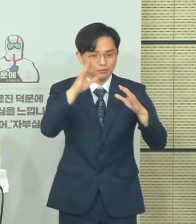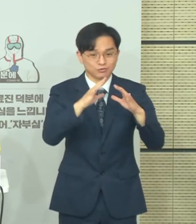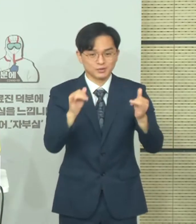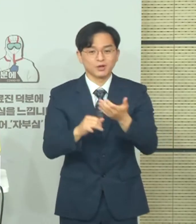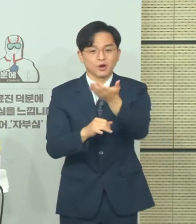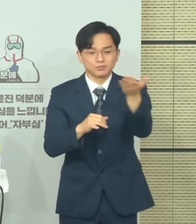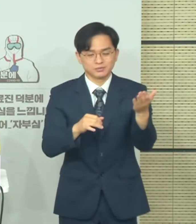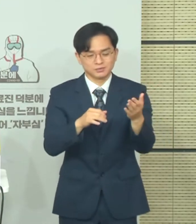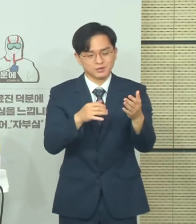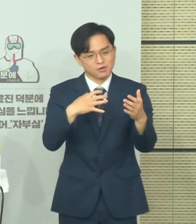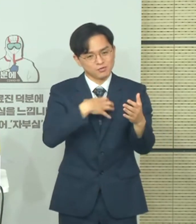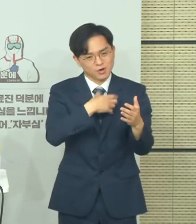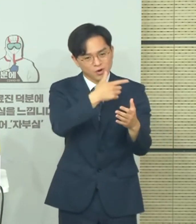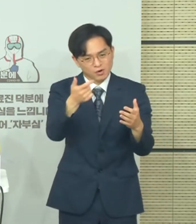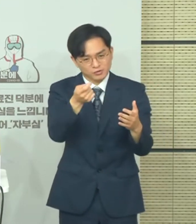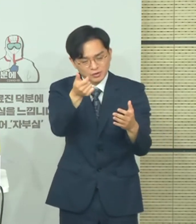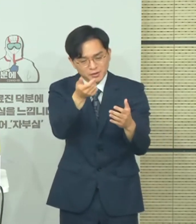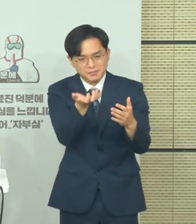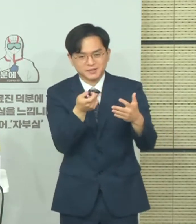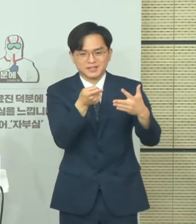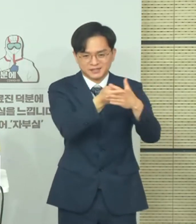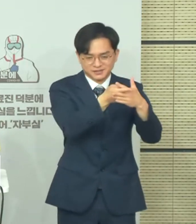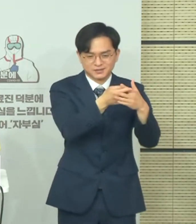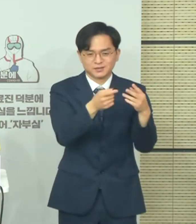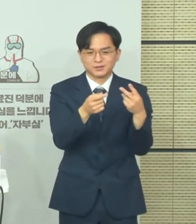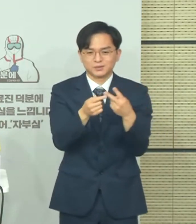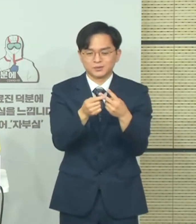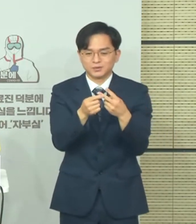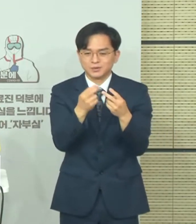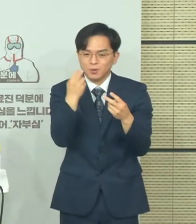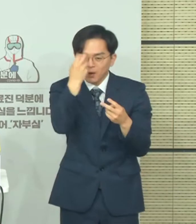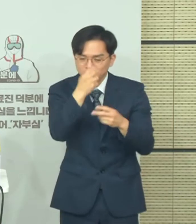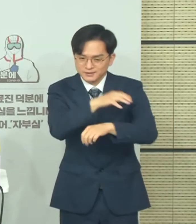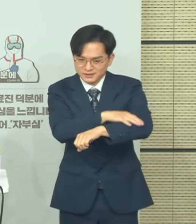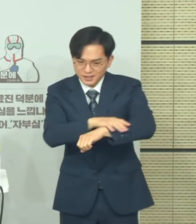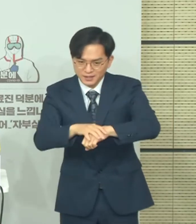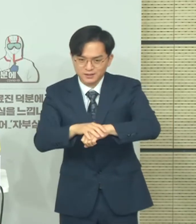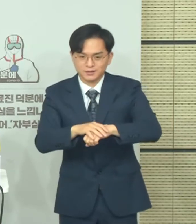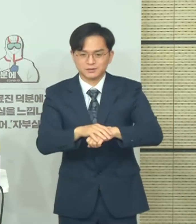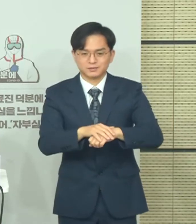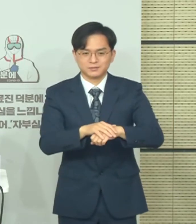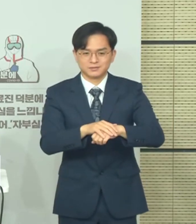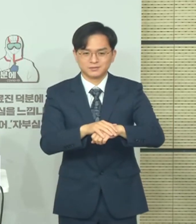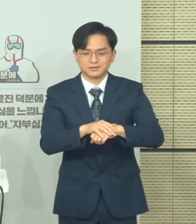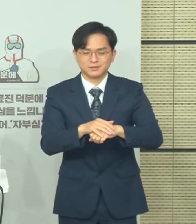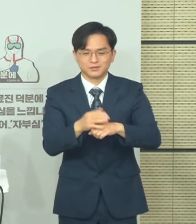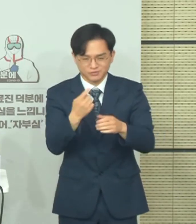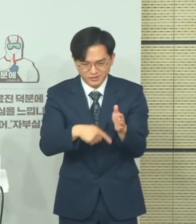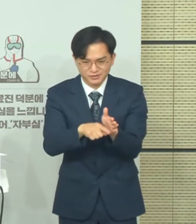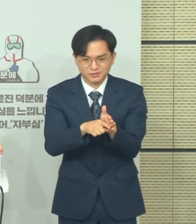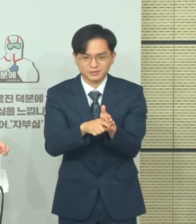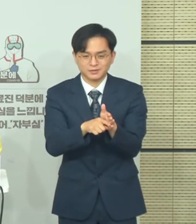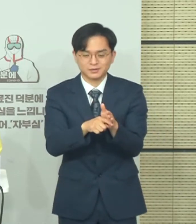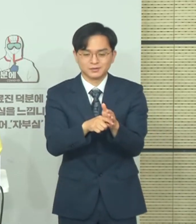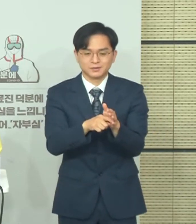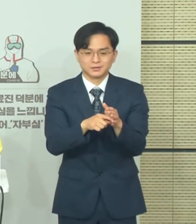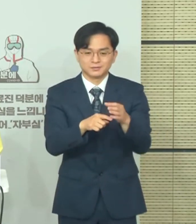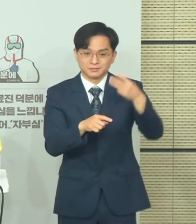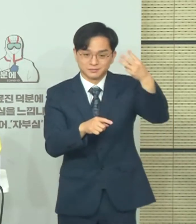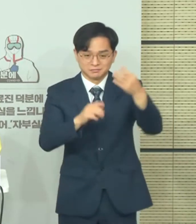체계적인 태영이 가능할 수 있도록 한 것이며 박력 조치의 완화 를 의미하는 것은 아닙니다